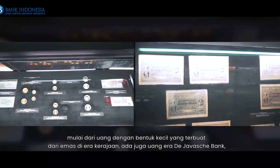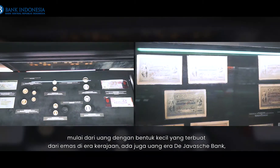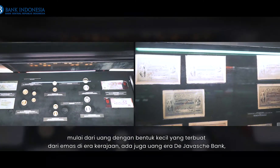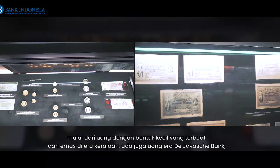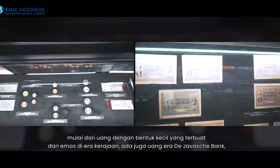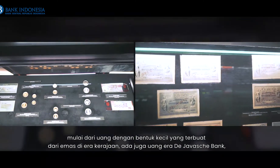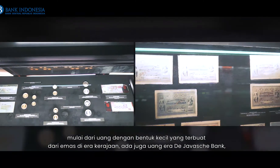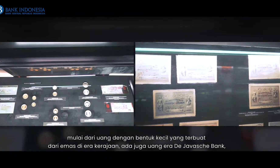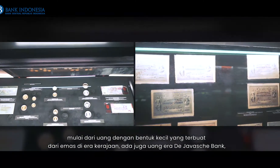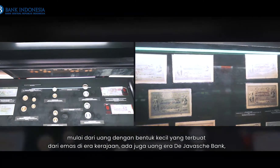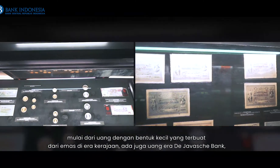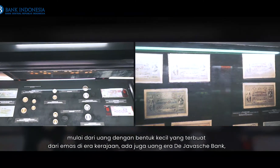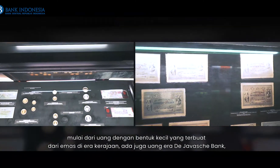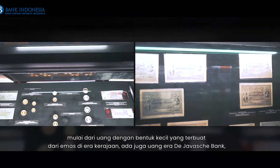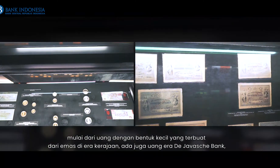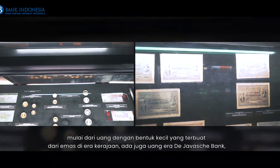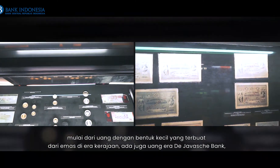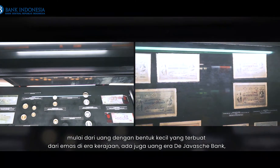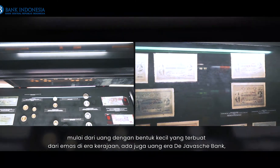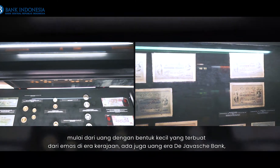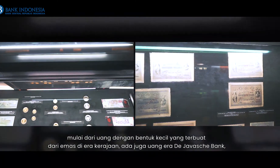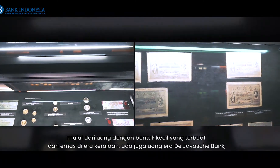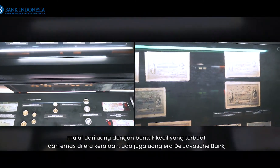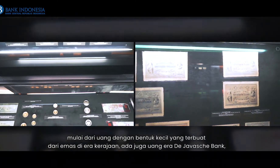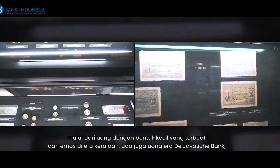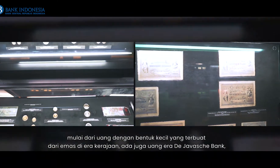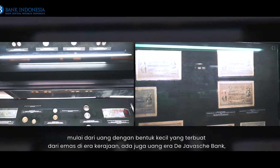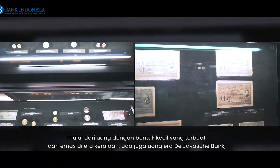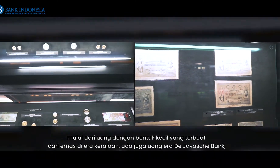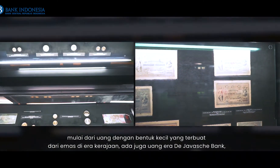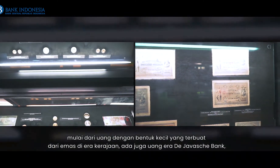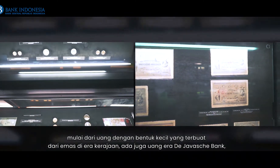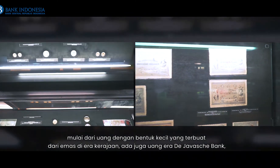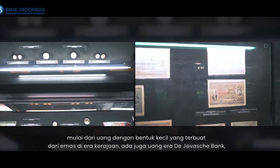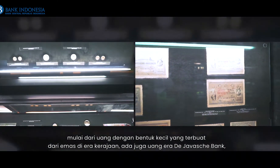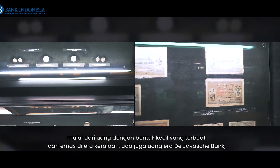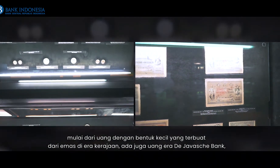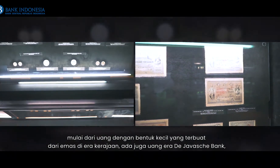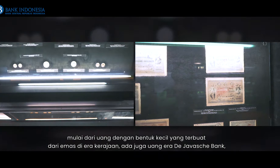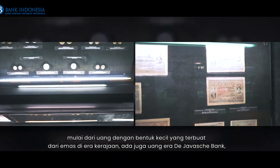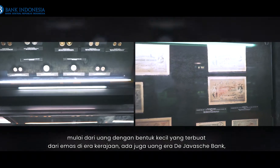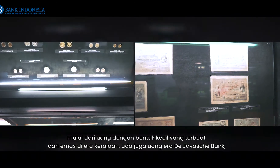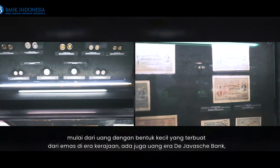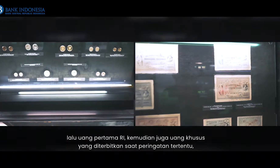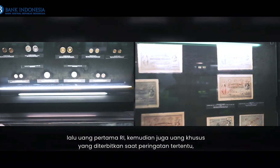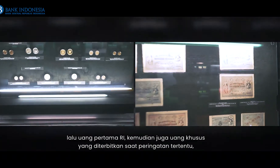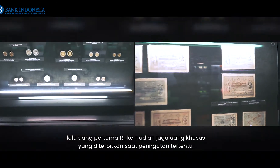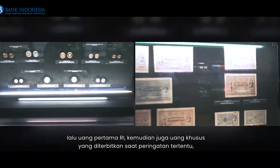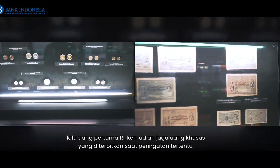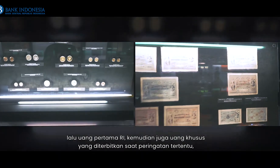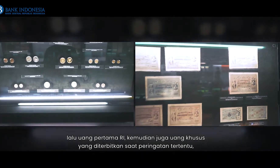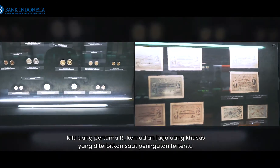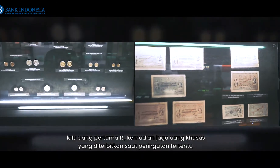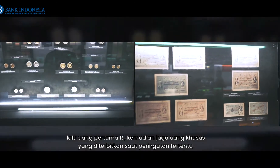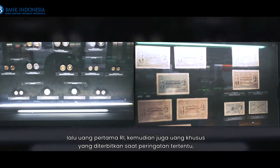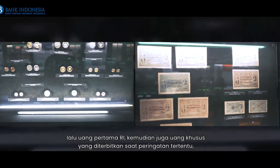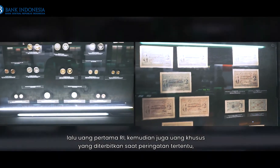kecil yang terbuat dari emas di era kerajaan, ada juga uang era De Javasche Bank, lalu uang pertama Republik